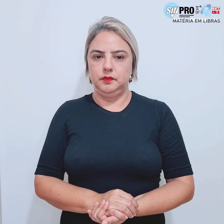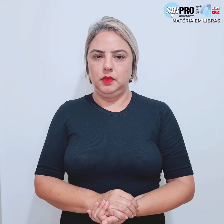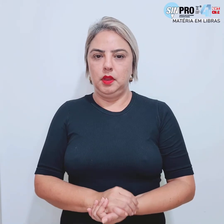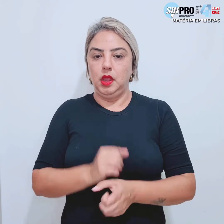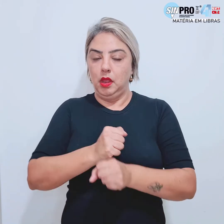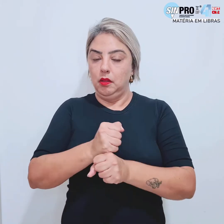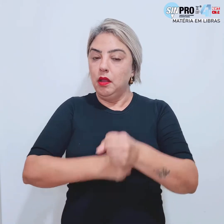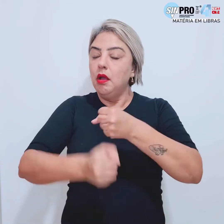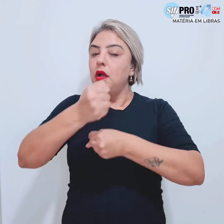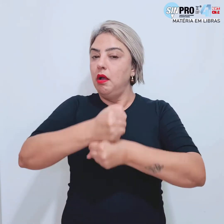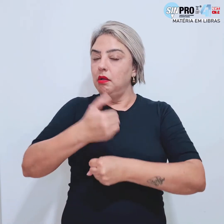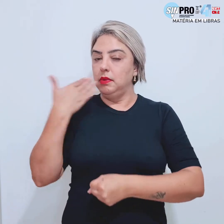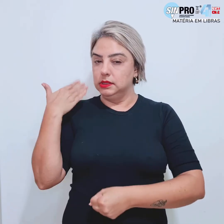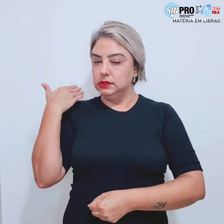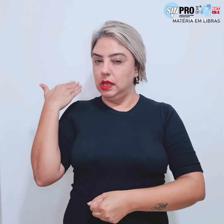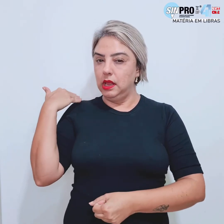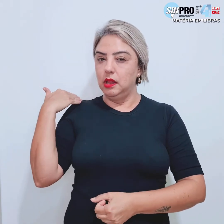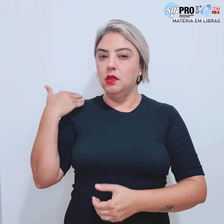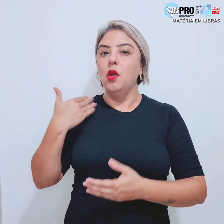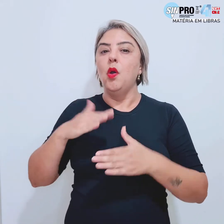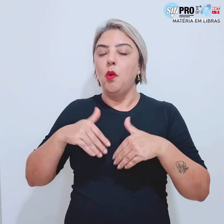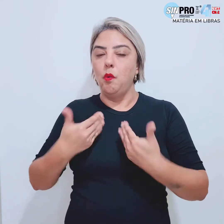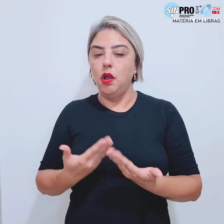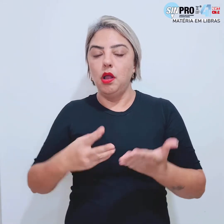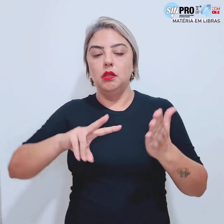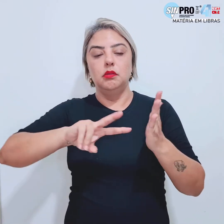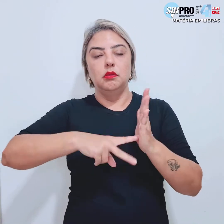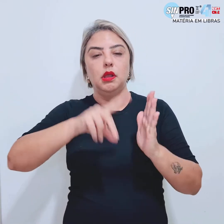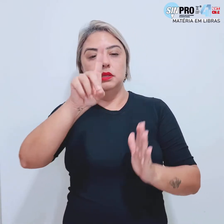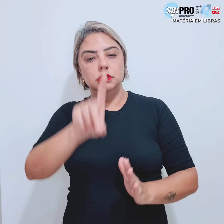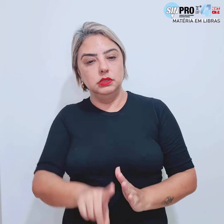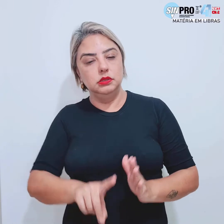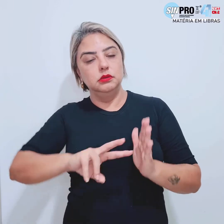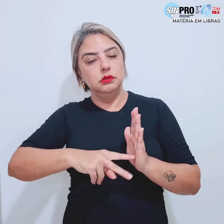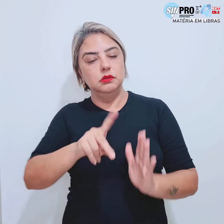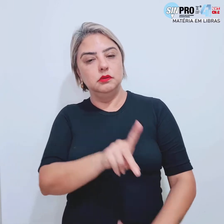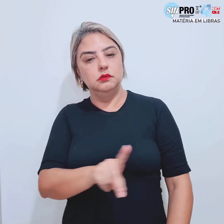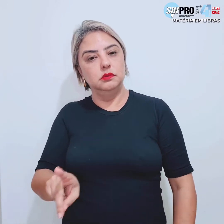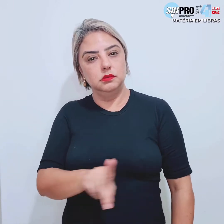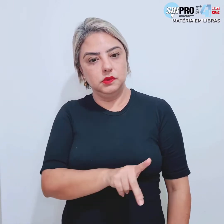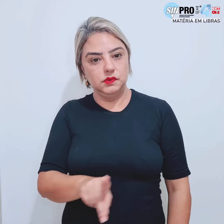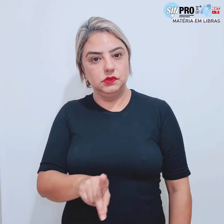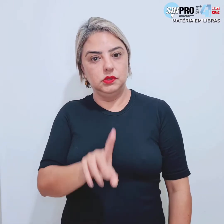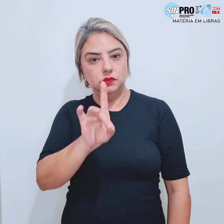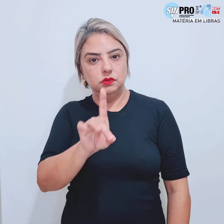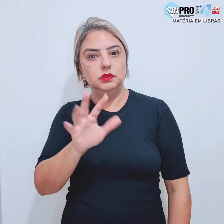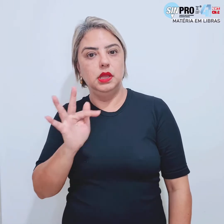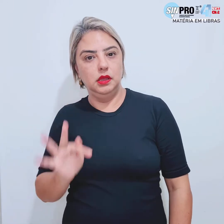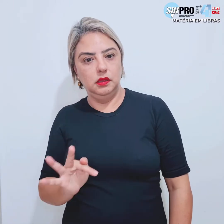No ano passado, quando a diretoria do Sindicato dos Professores no Distrito